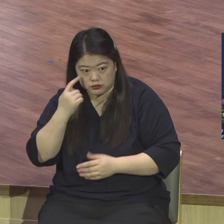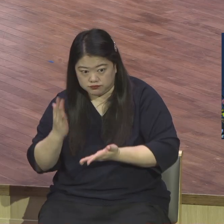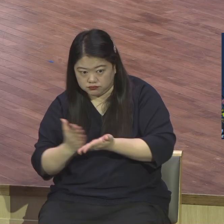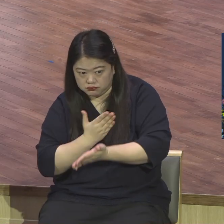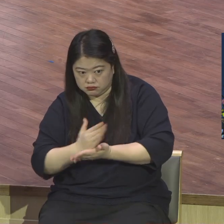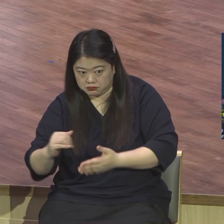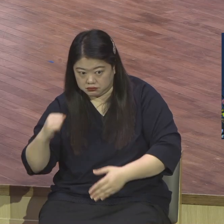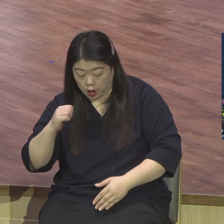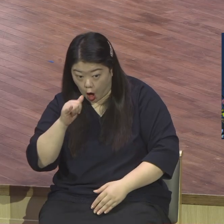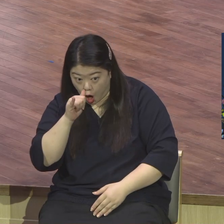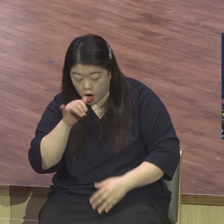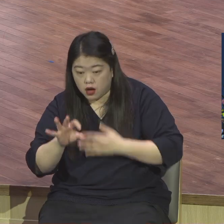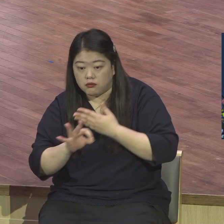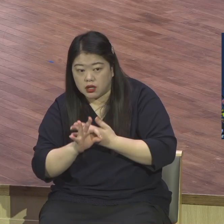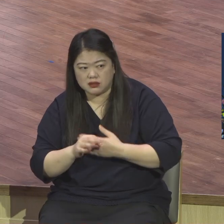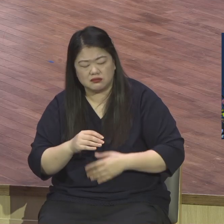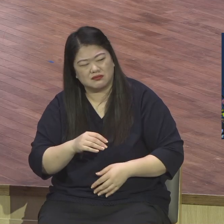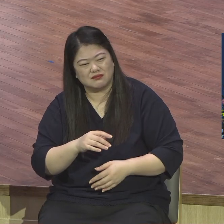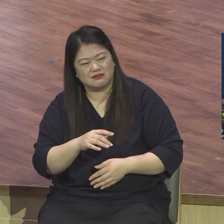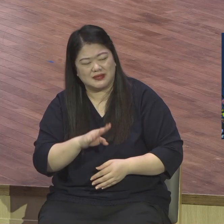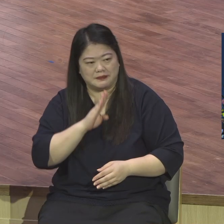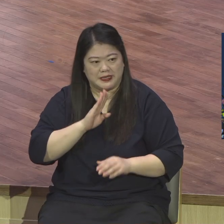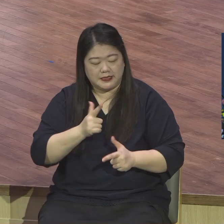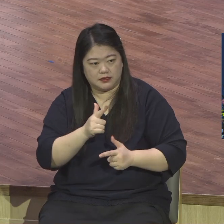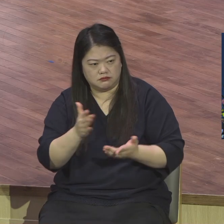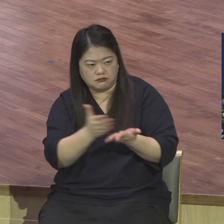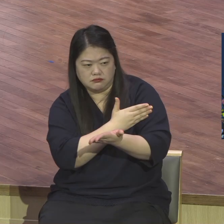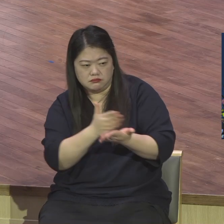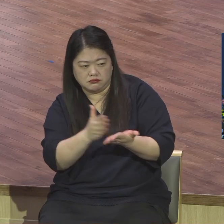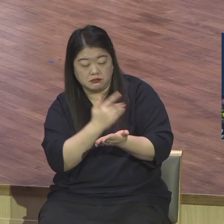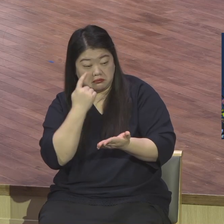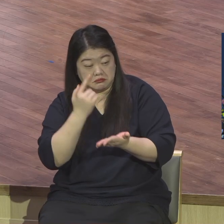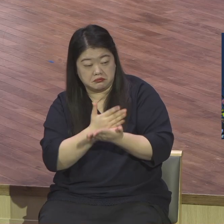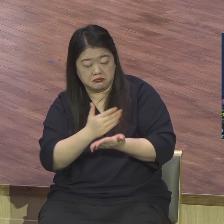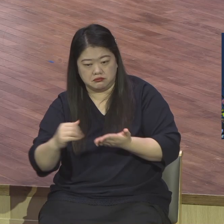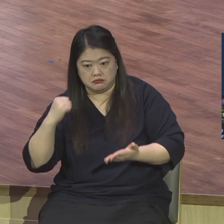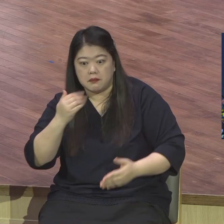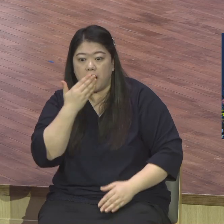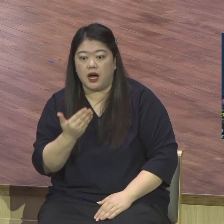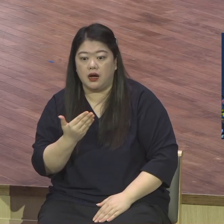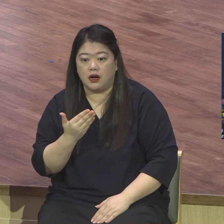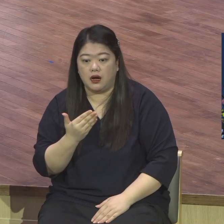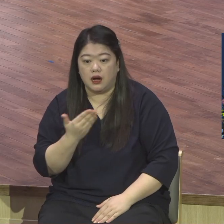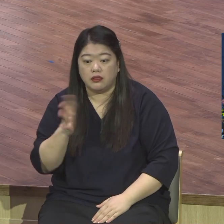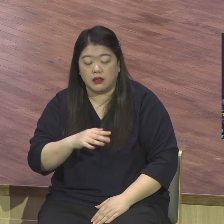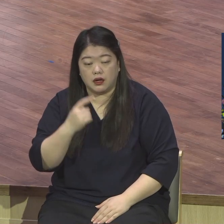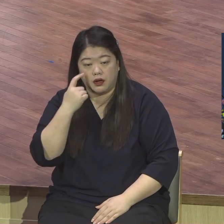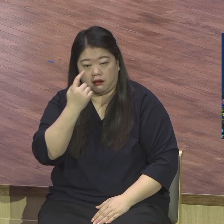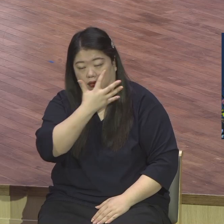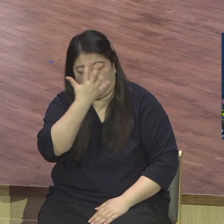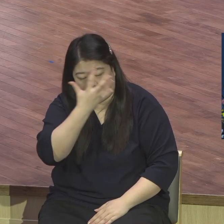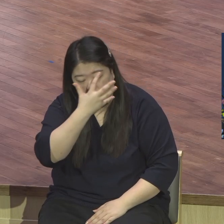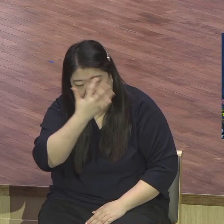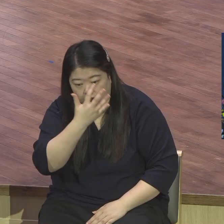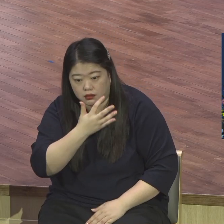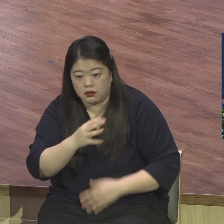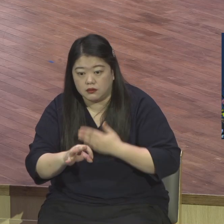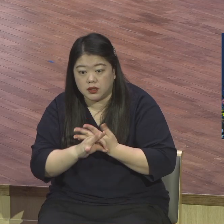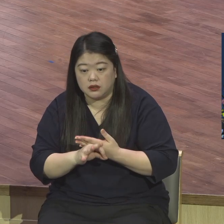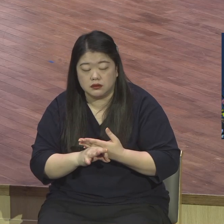눈에 뭔가 씌었다 그런 표현이죠. 그러면서 사도 바울이 복음을 전할 당시의